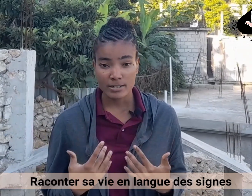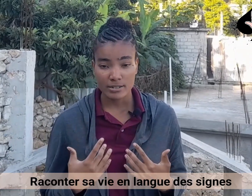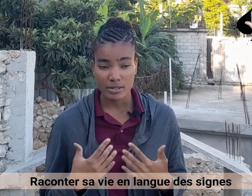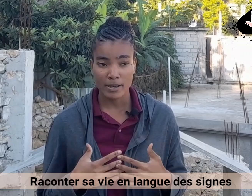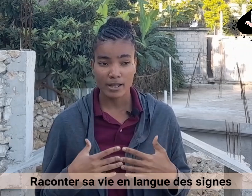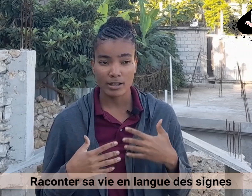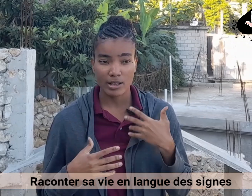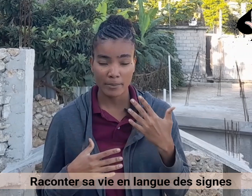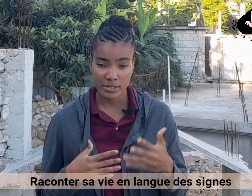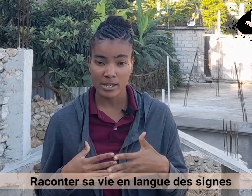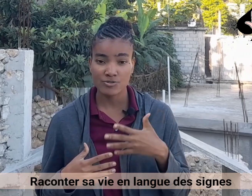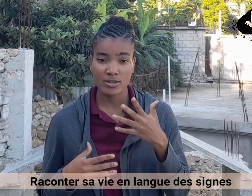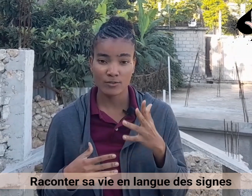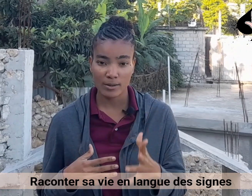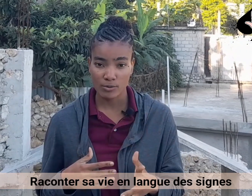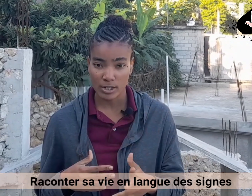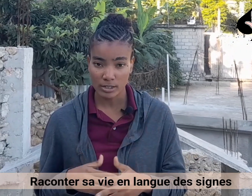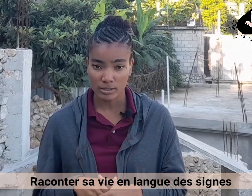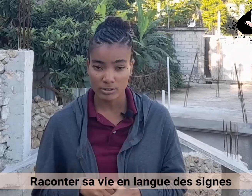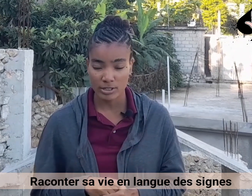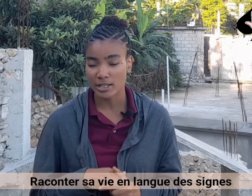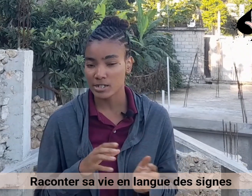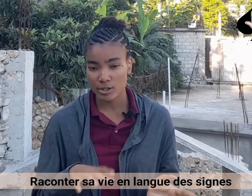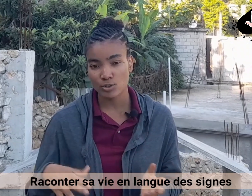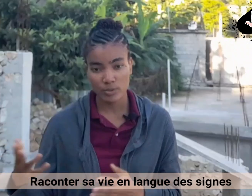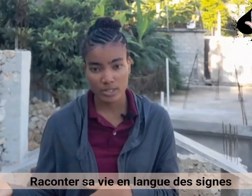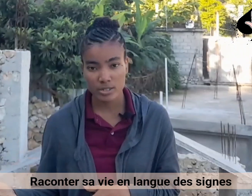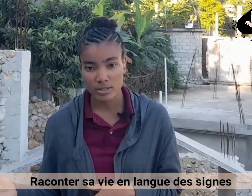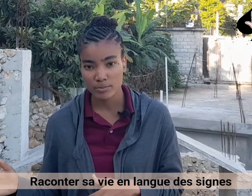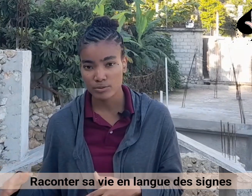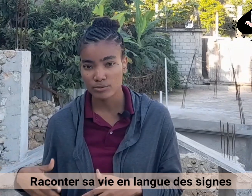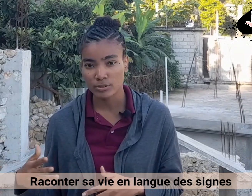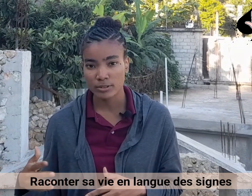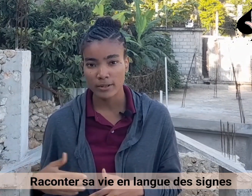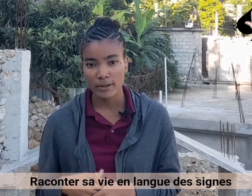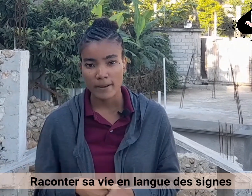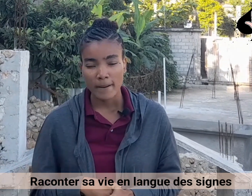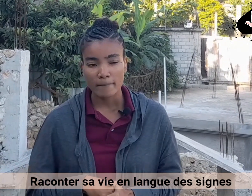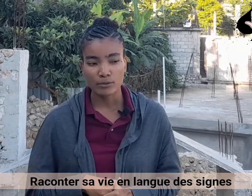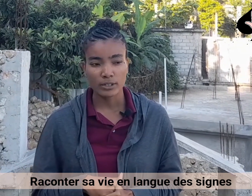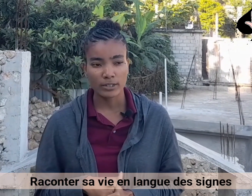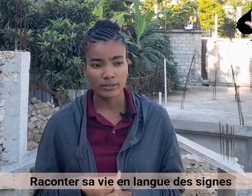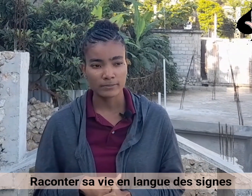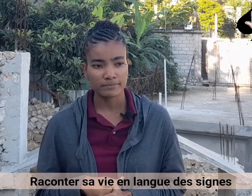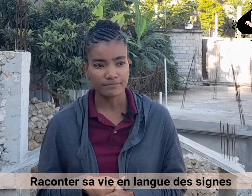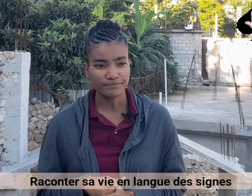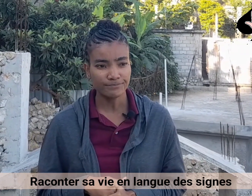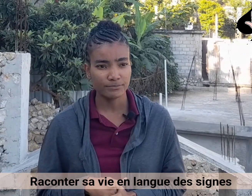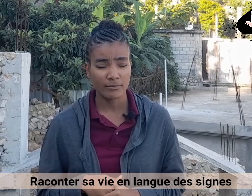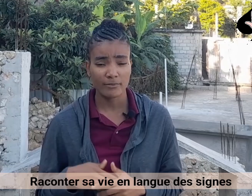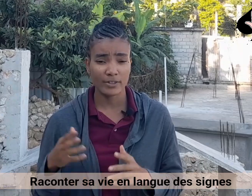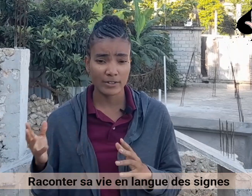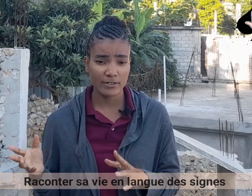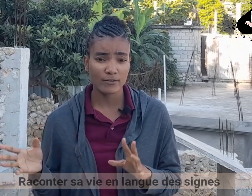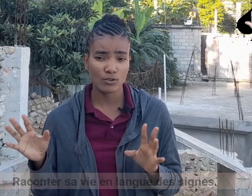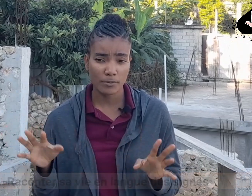ce n'est pas l'apprentissage de ce vocabulaire. Il y a déjà un quiz qui pour vérifier vos